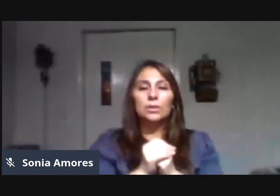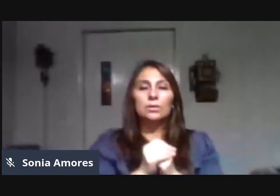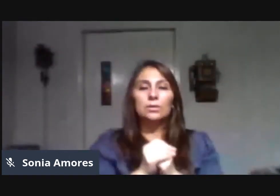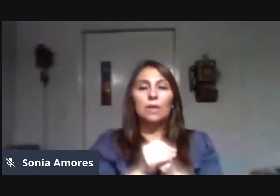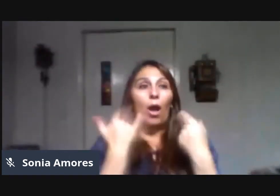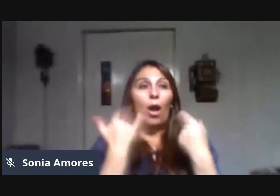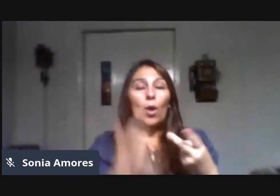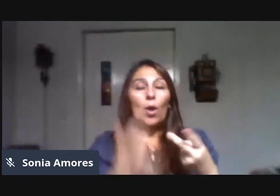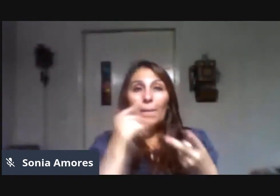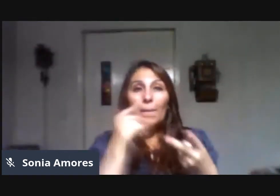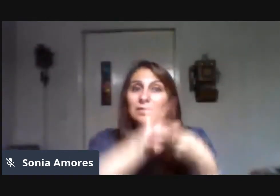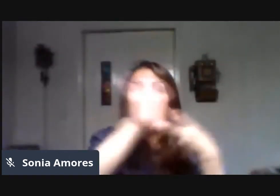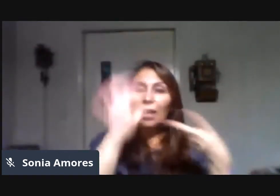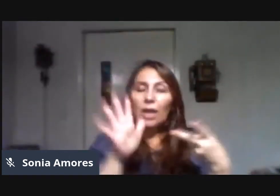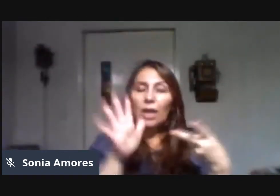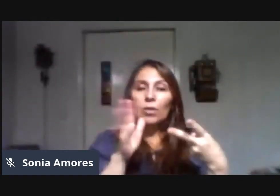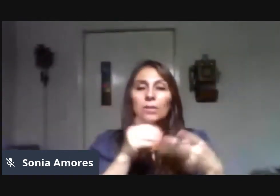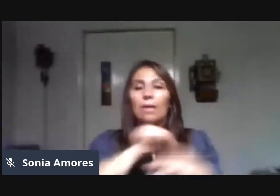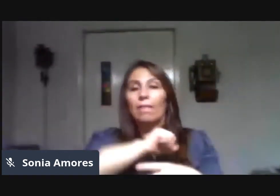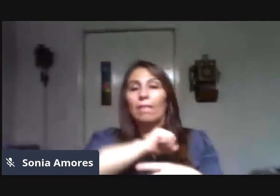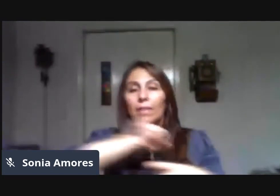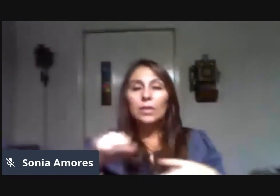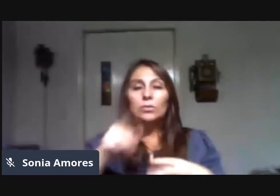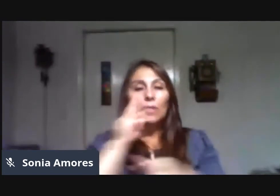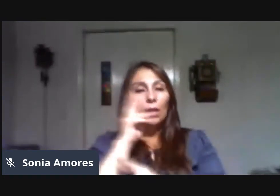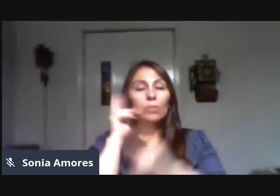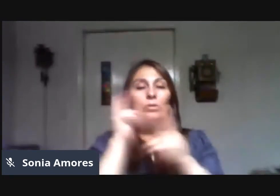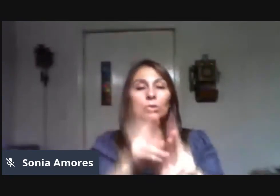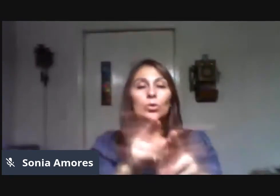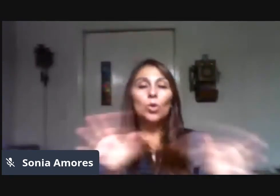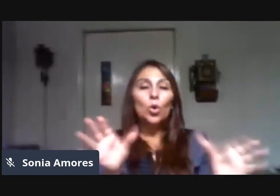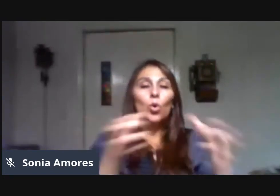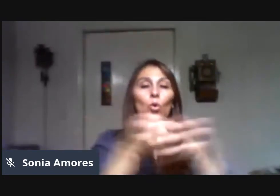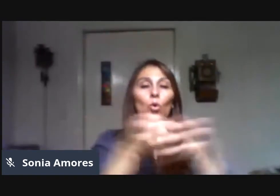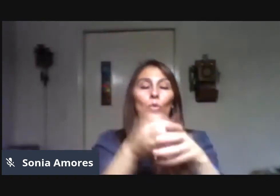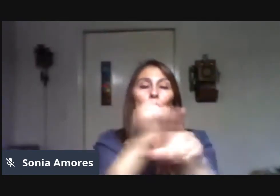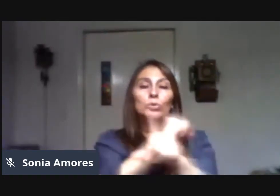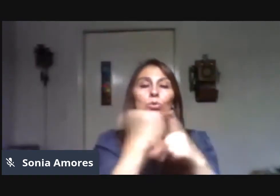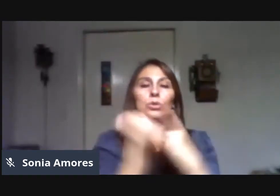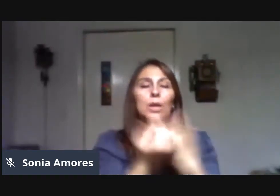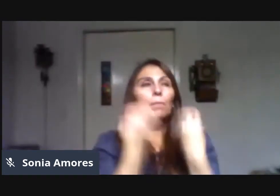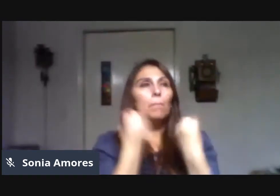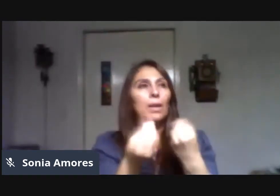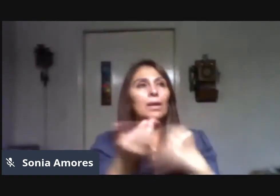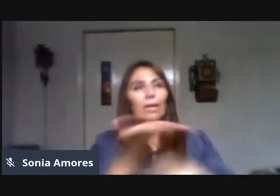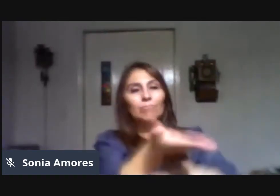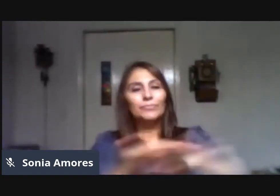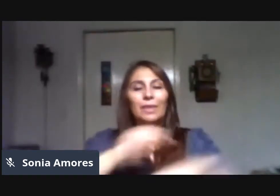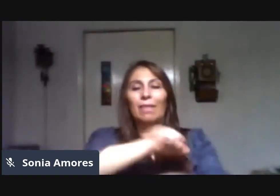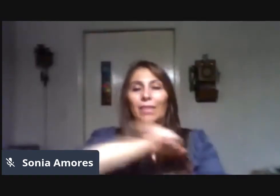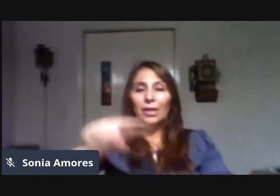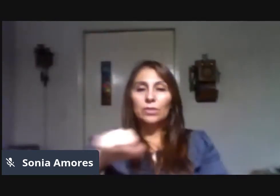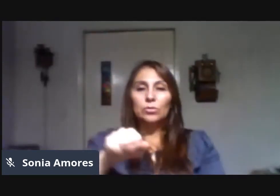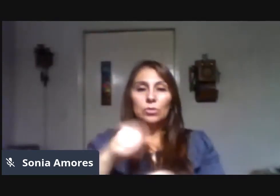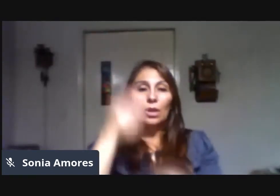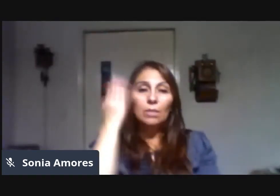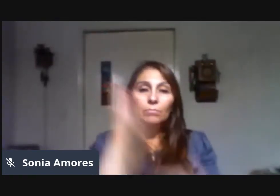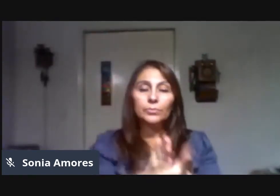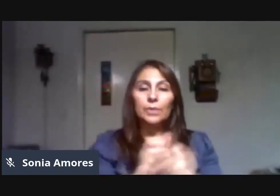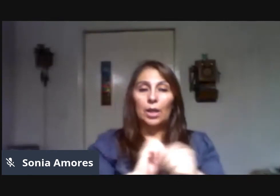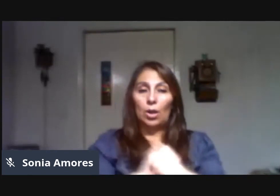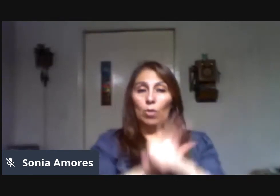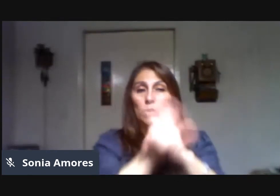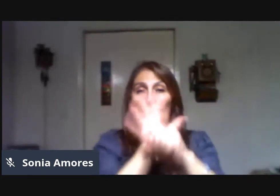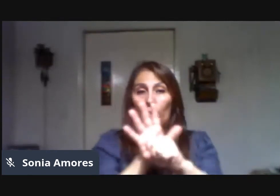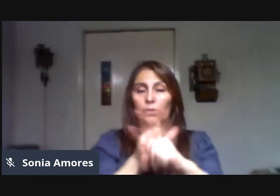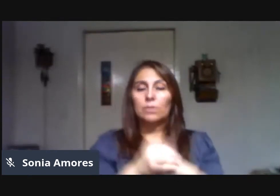y los llamados y las reivindicaciones de las organizaciones sociales por sus derechos en el marco de la pandemia. Pero considerar que hoy es más